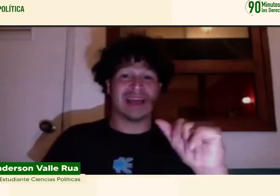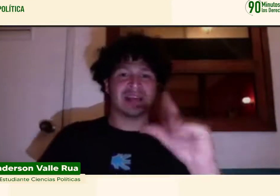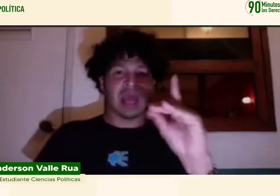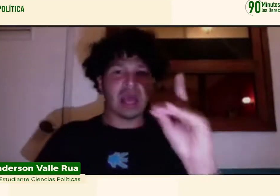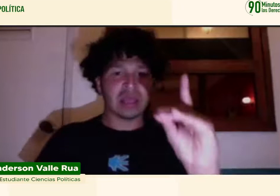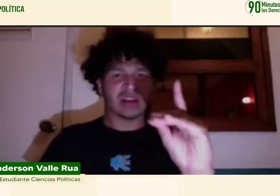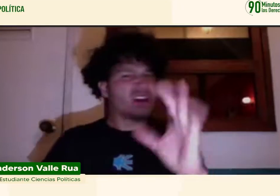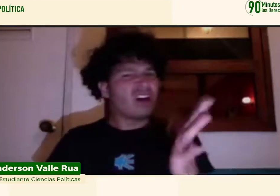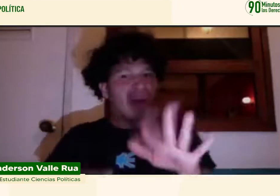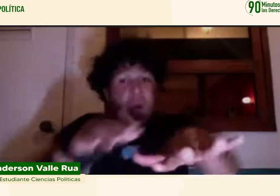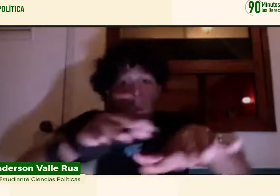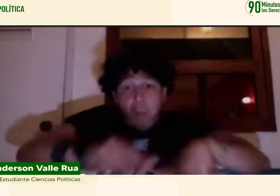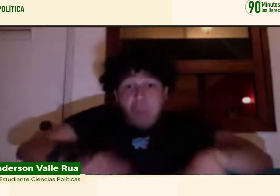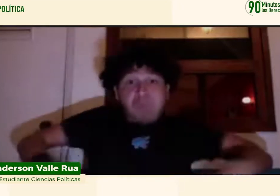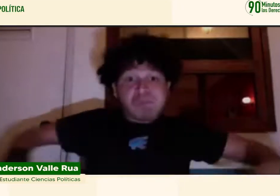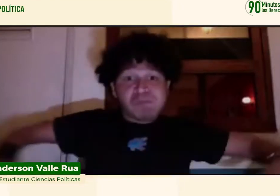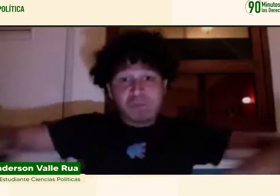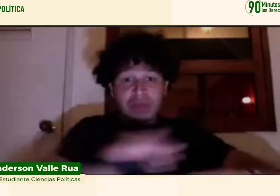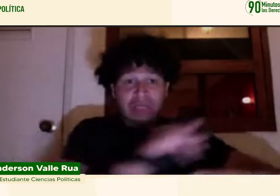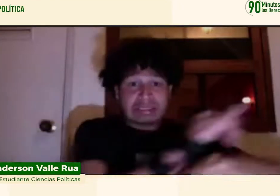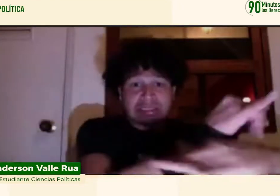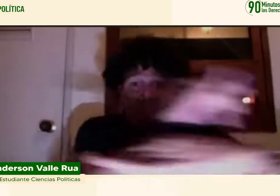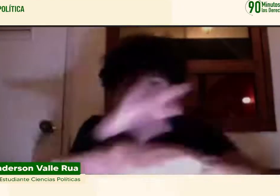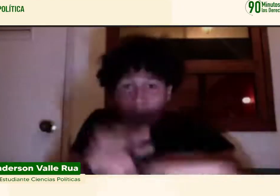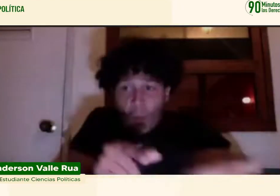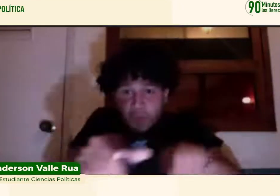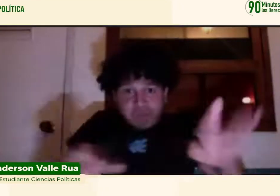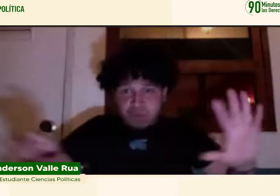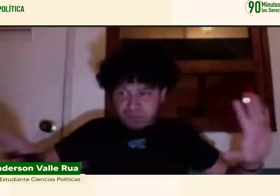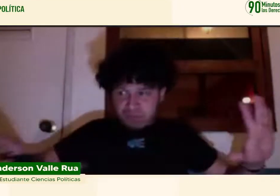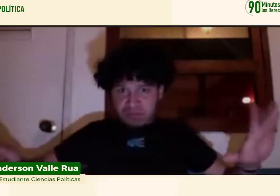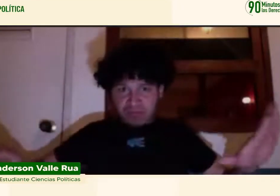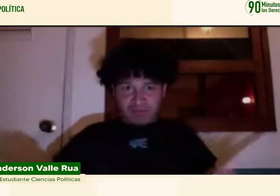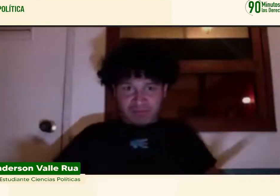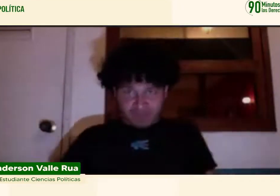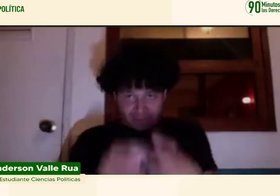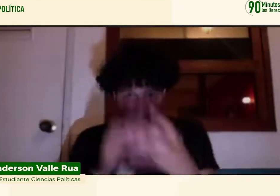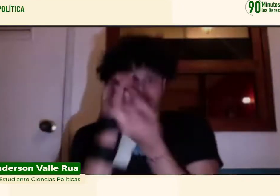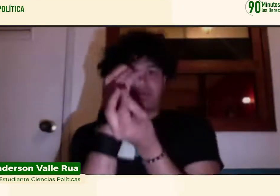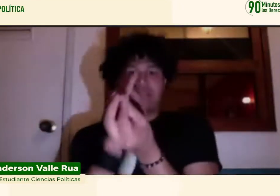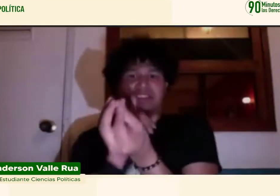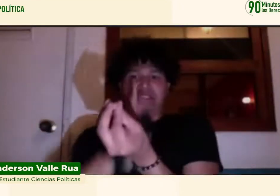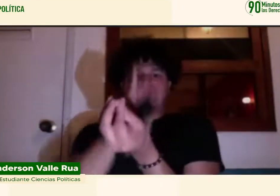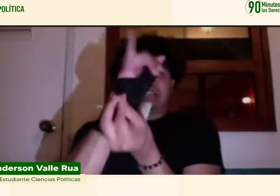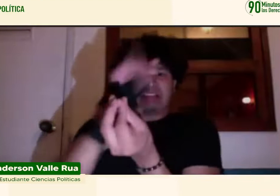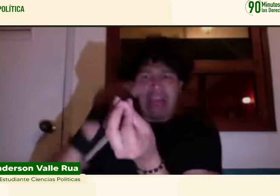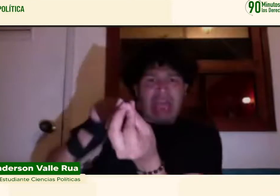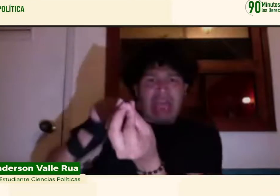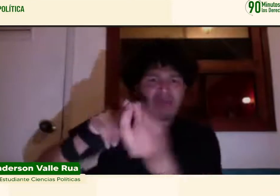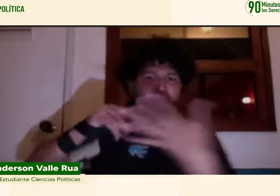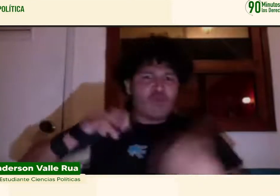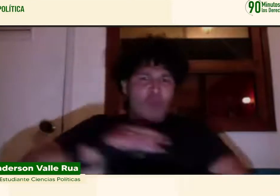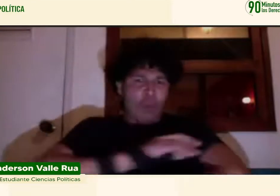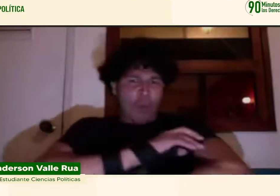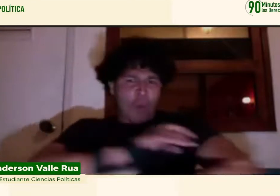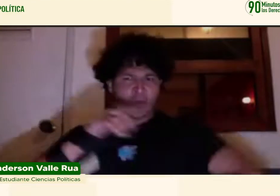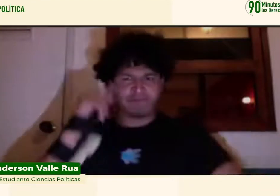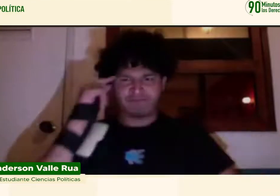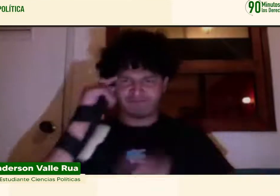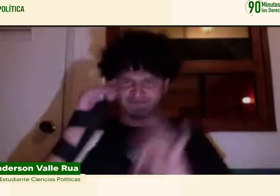las confusiones que hay en relación a la institucionalidad que se plantea desde el estado así la ciudadanía debido a